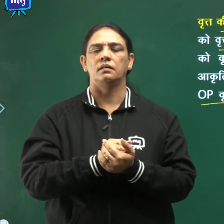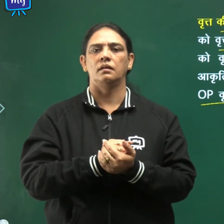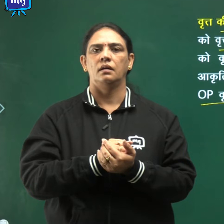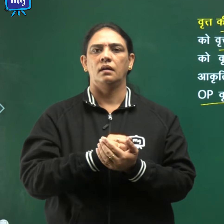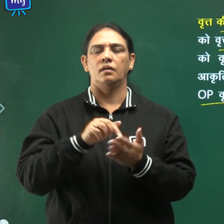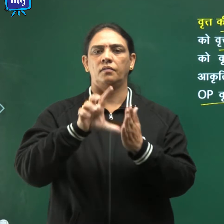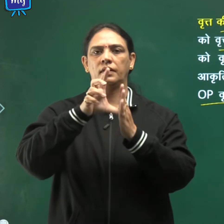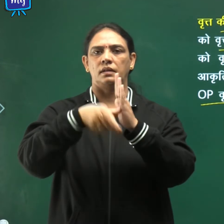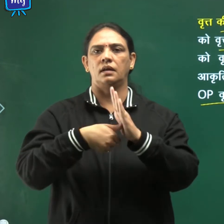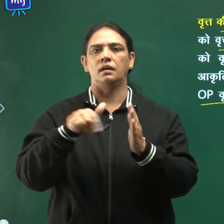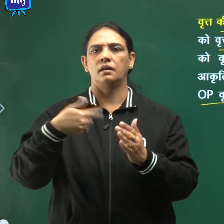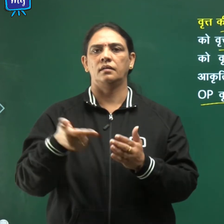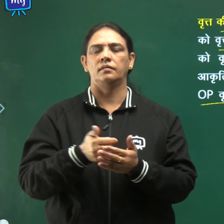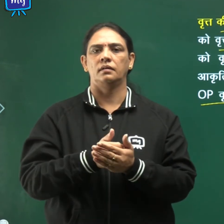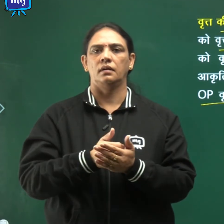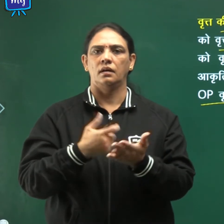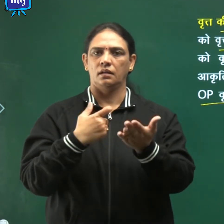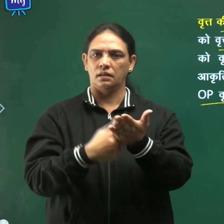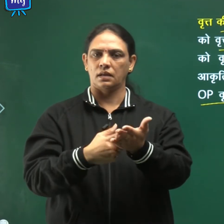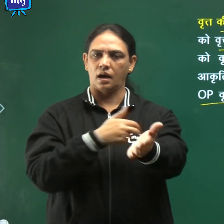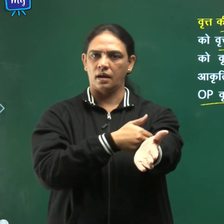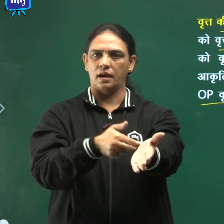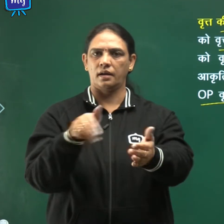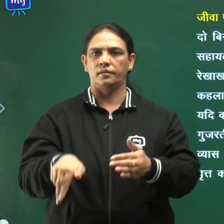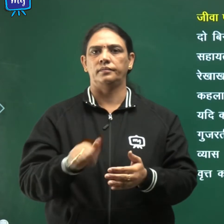व्रत की त्रिज्या है।